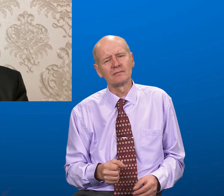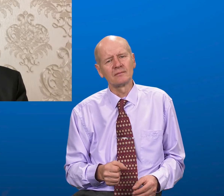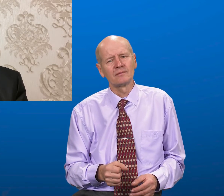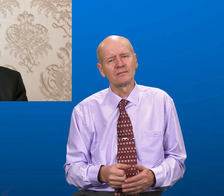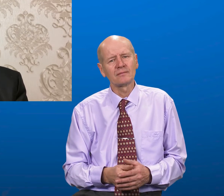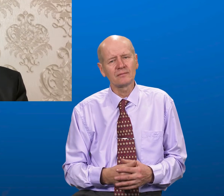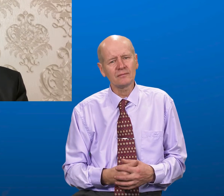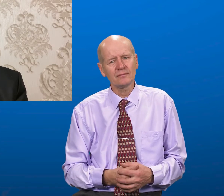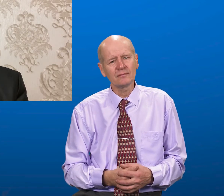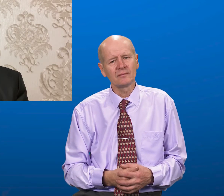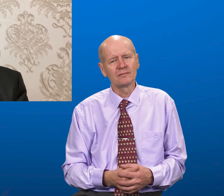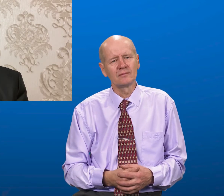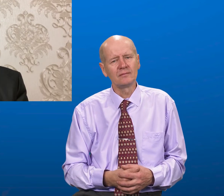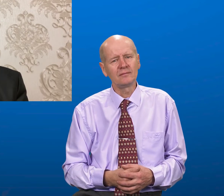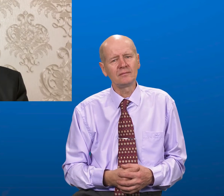чрезвычайные шаги.